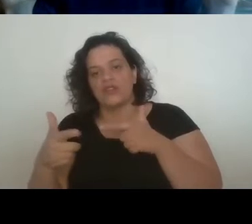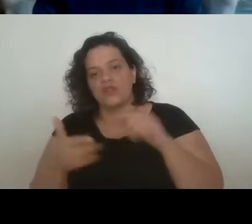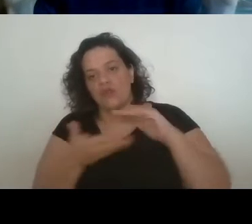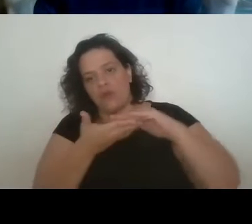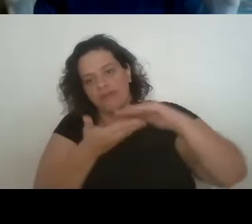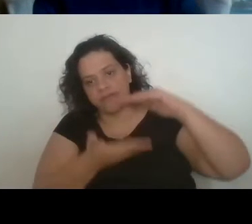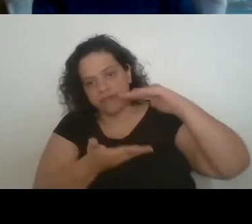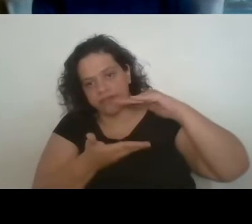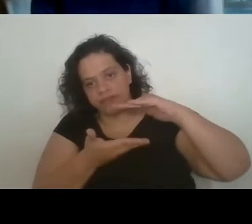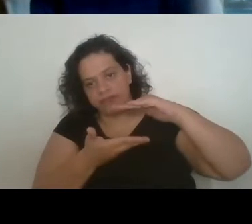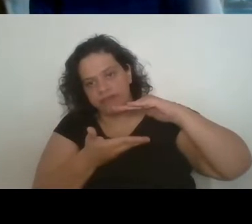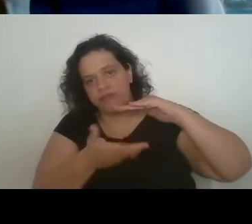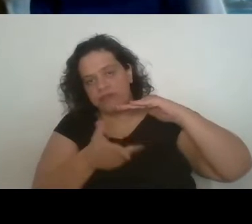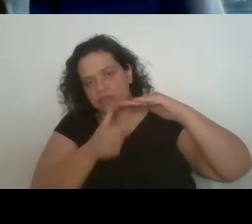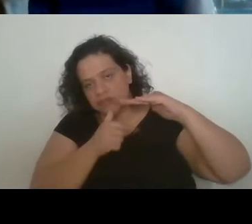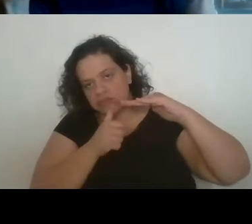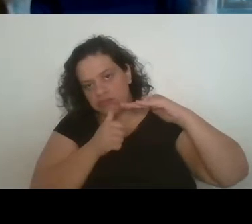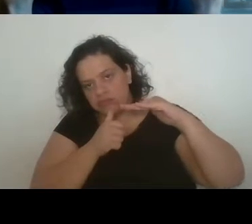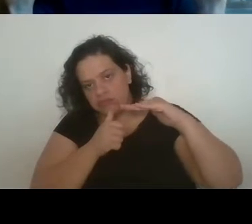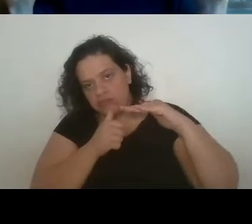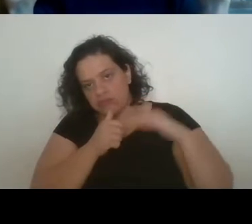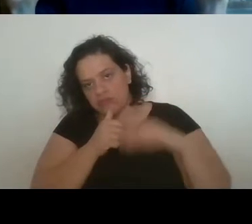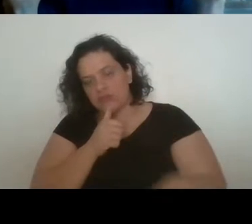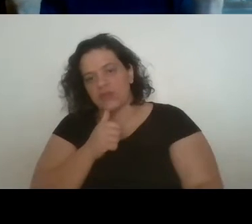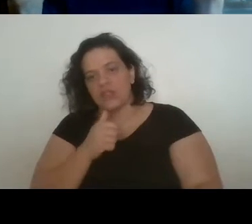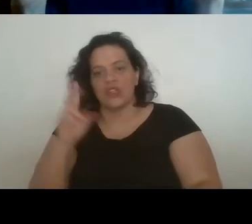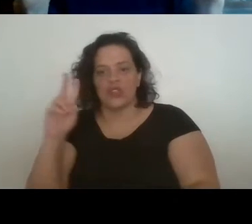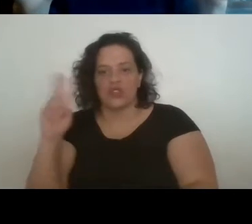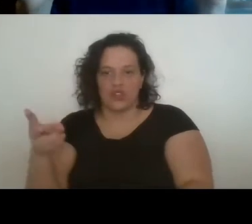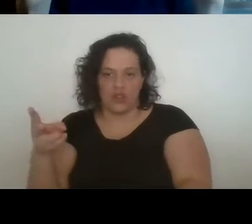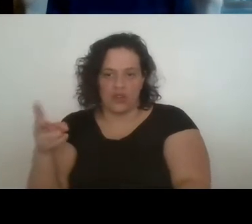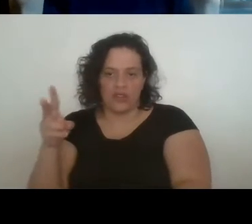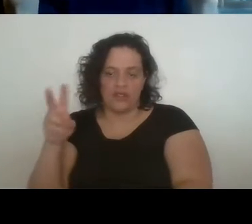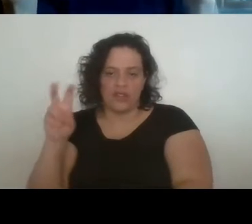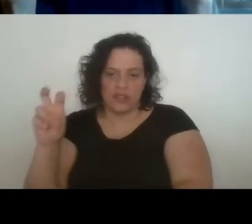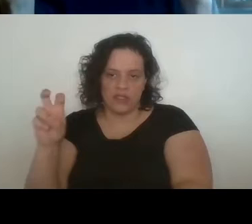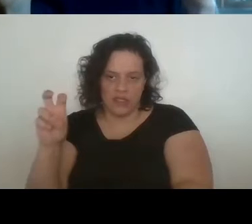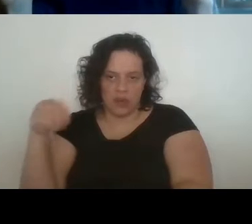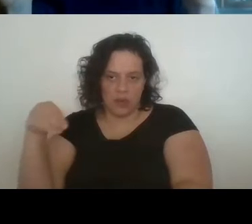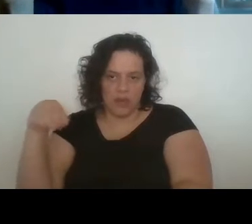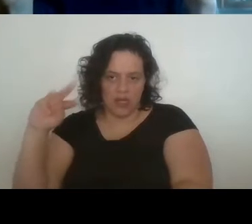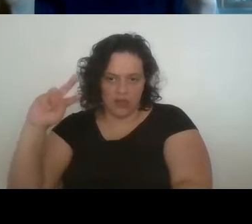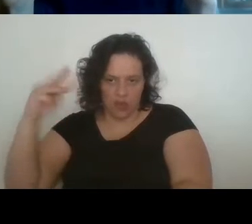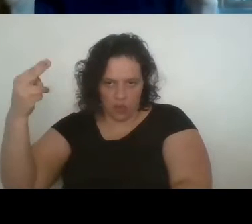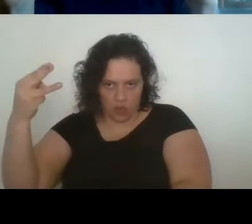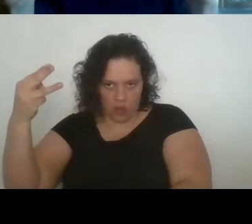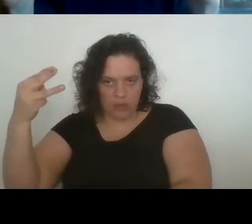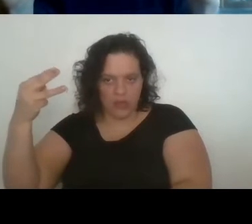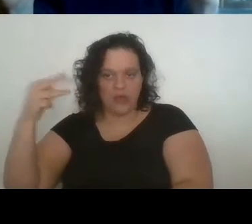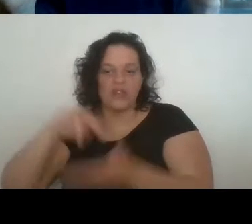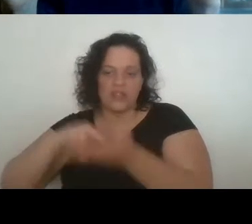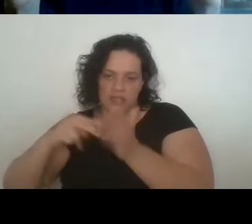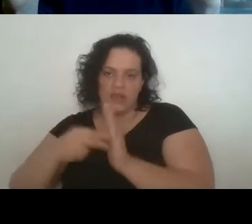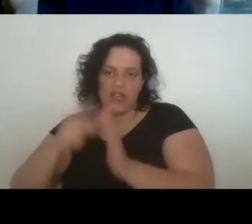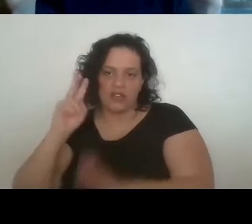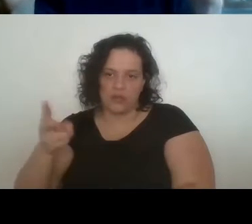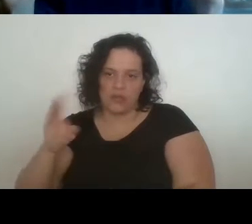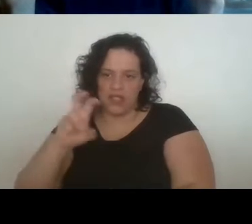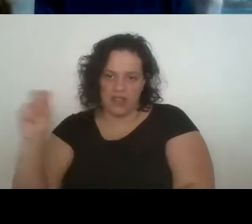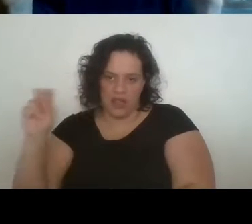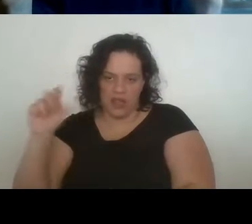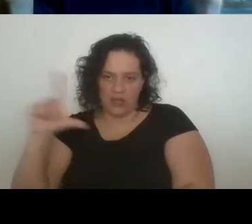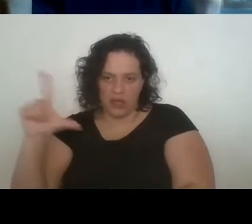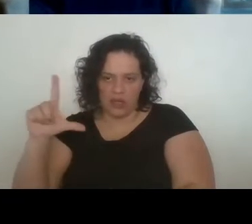de água máxima. Então, eu divido 2,5 metros cúbicos, que correspondem a 2.500 litros,